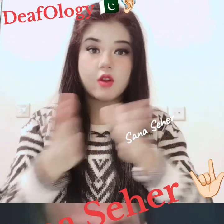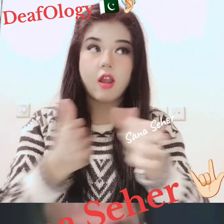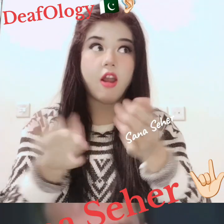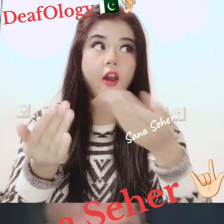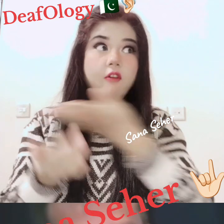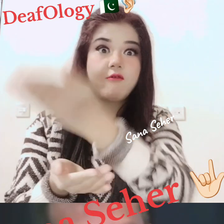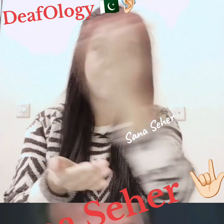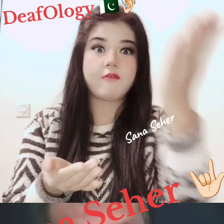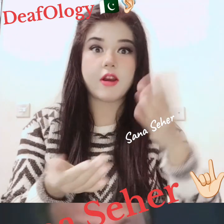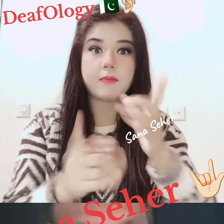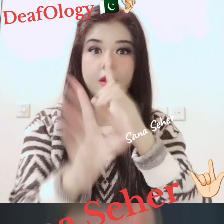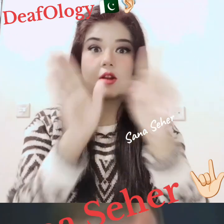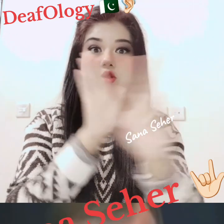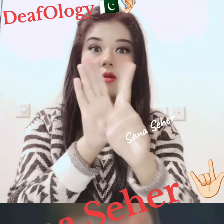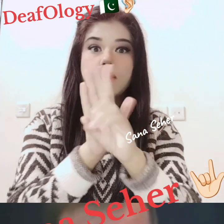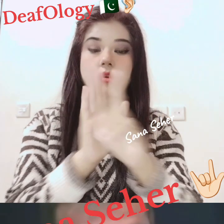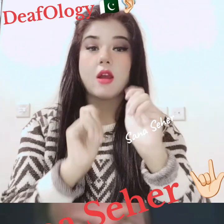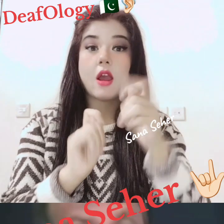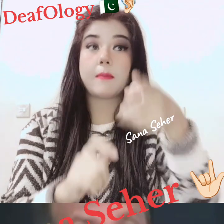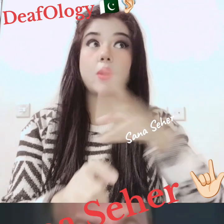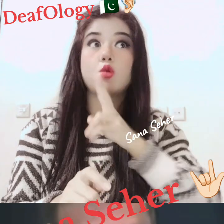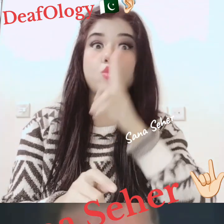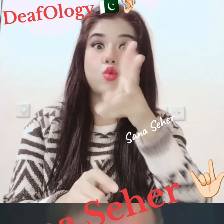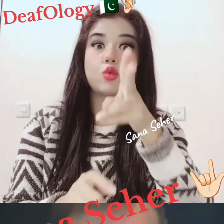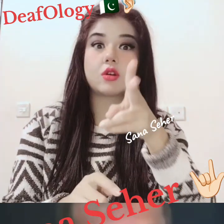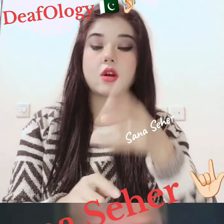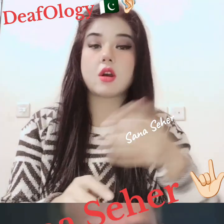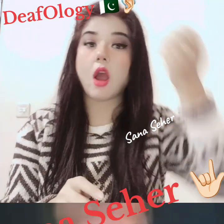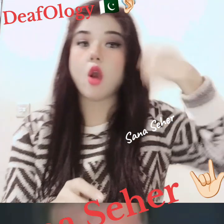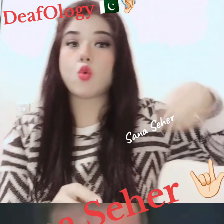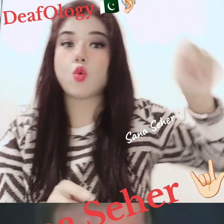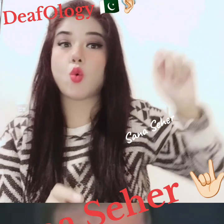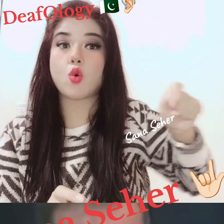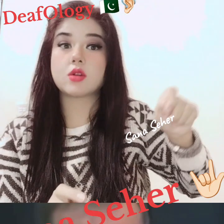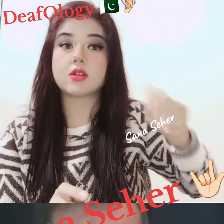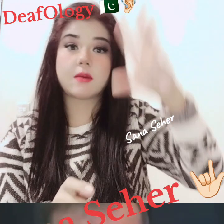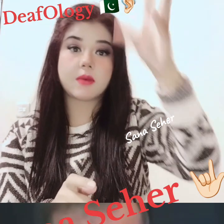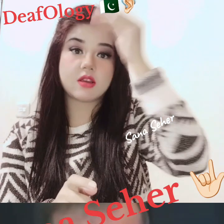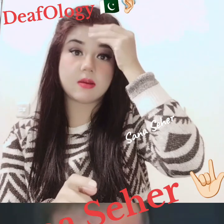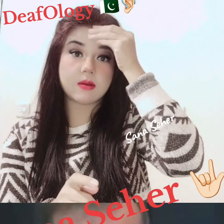کرنا ہے. آپ نے خود کہا اس میں آپ کے کورٹس نے بھی کام کرنا ہے.